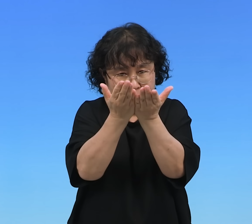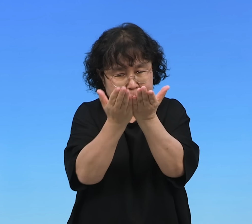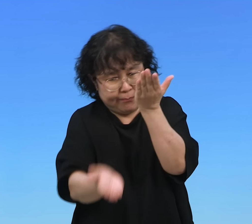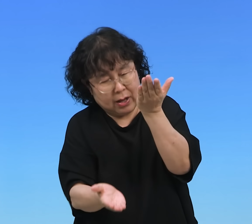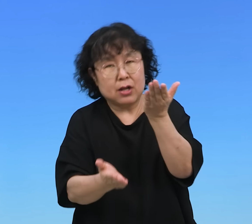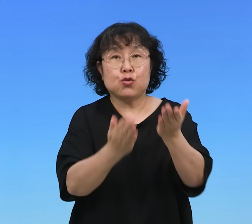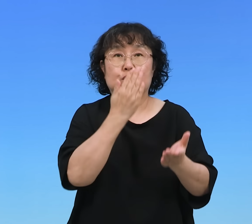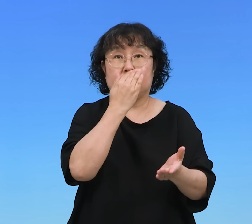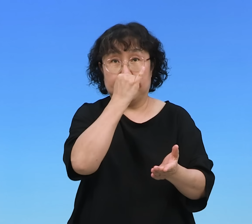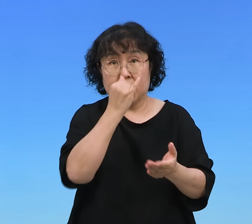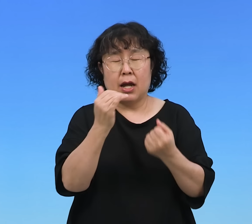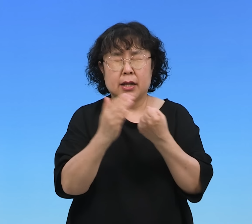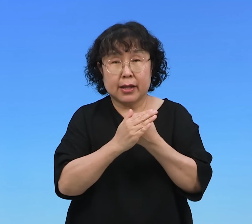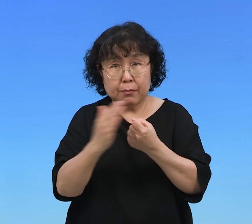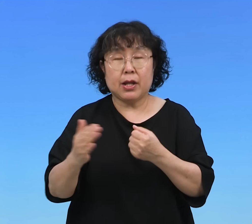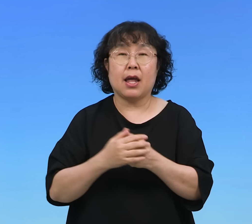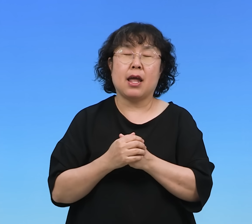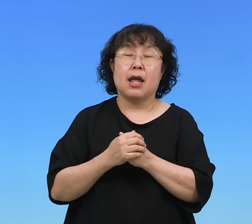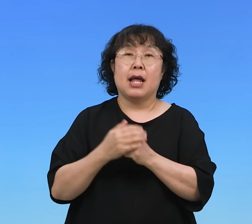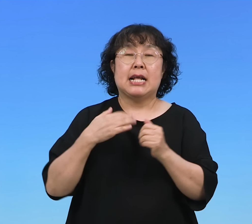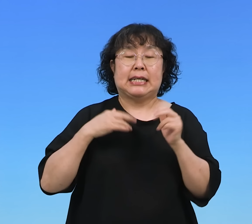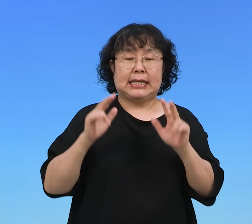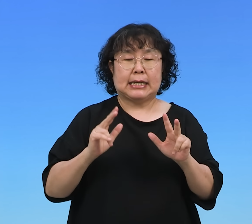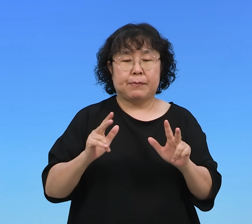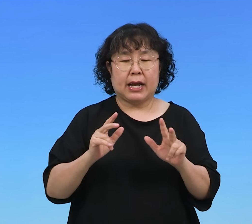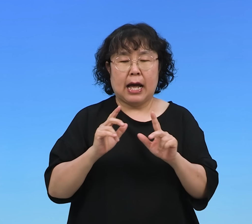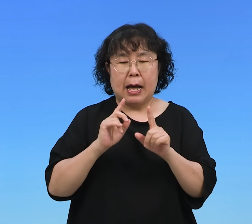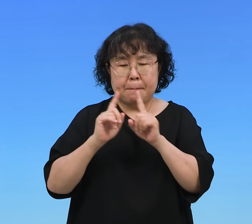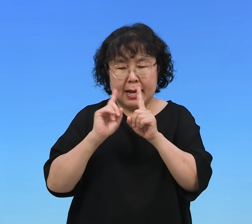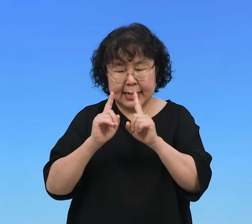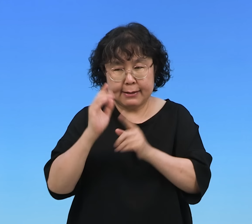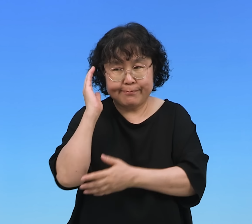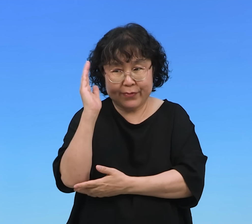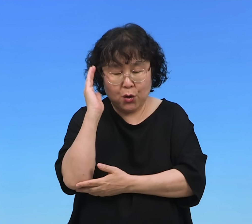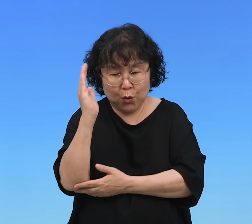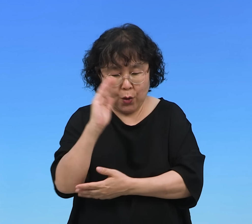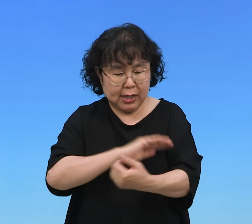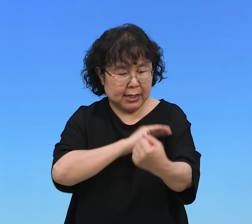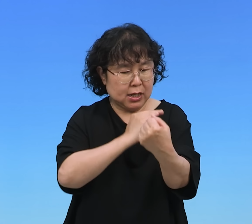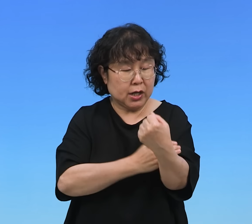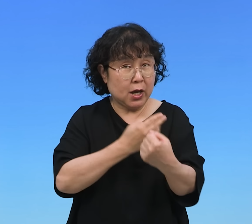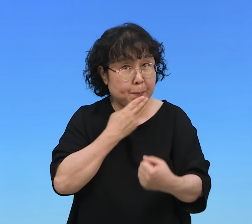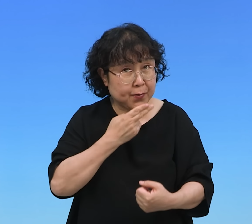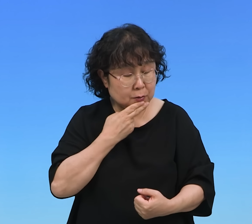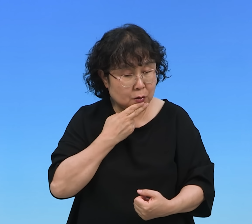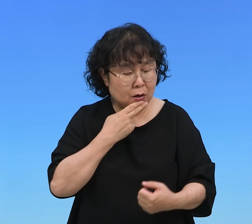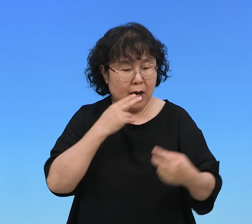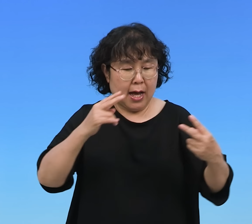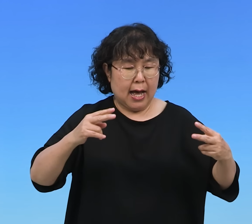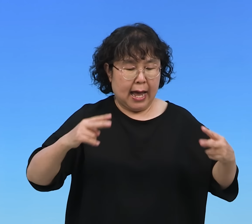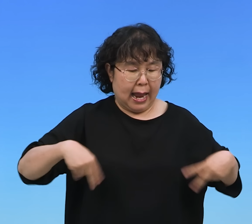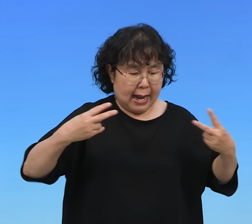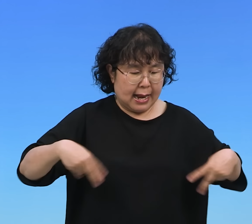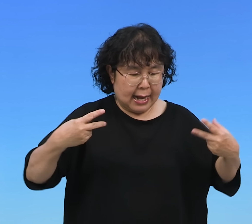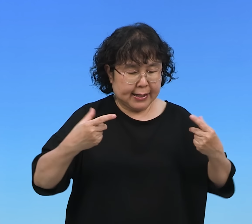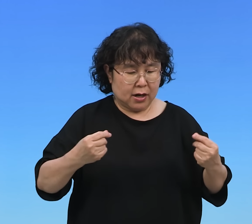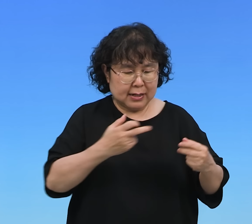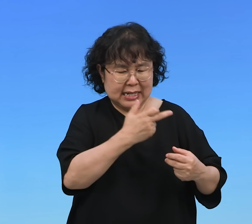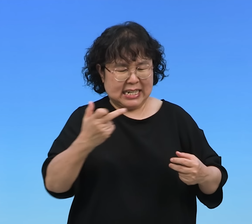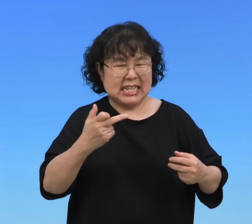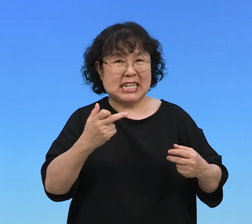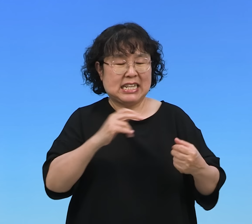하나님, 제가 비록 오늘 말씀에 능력이 없다 할지라도 제 목회에 여러 가지 능력은 엘리야처럼 나타나지 않는다